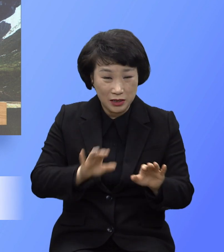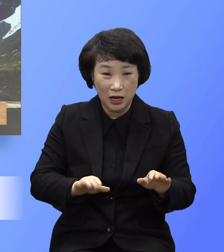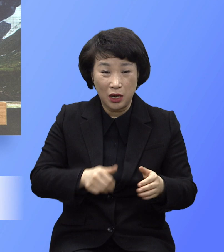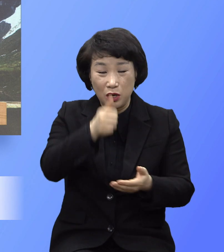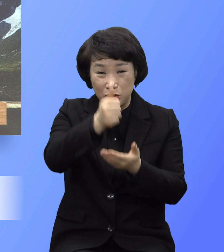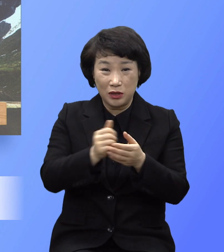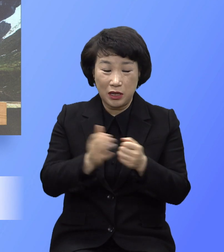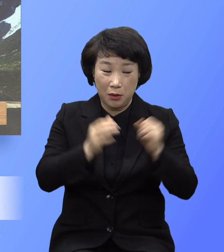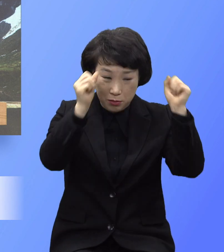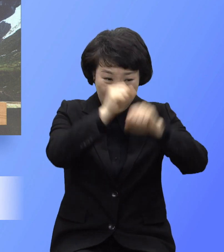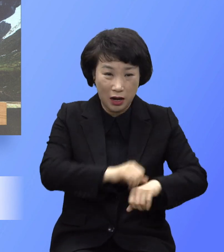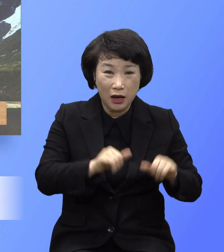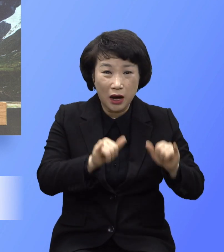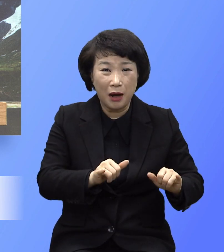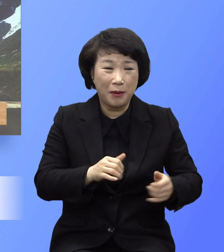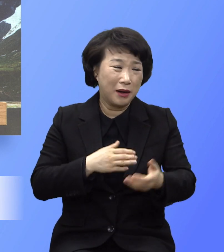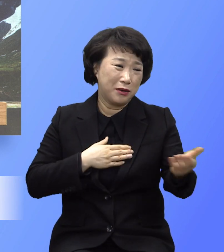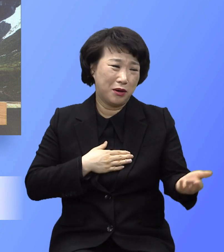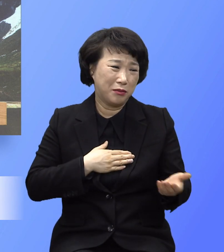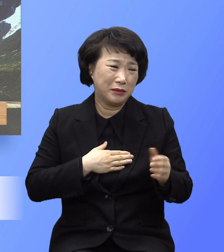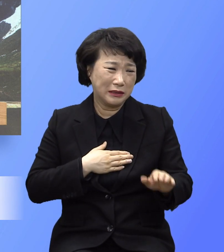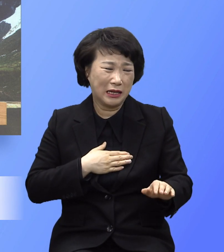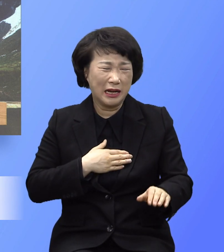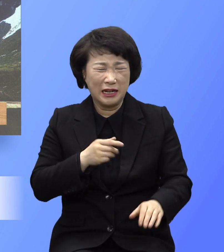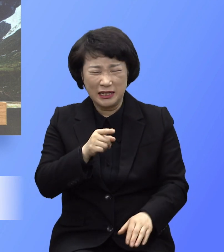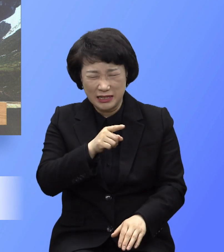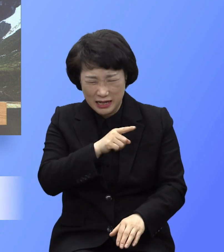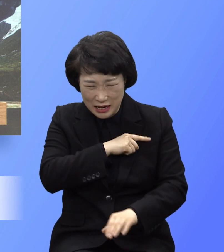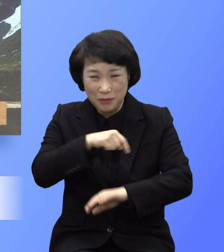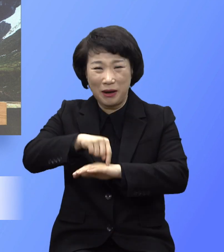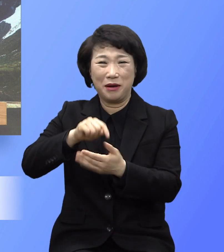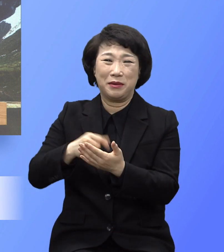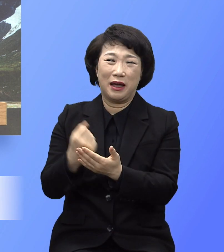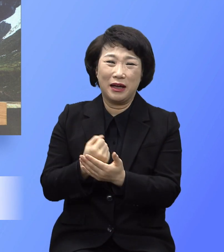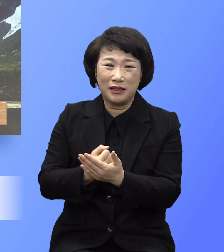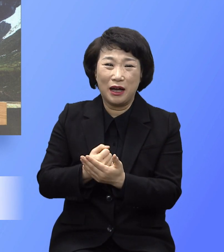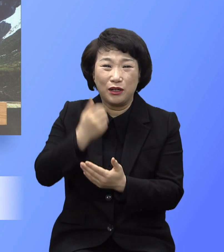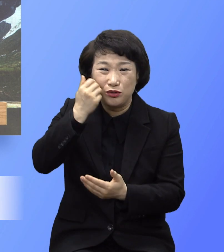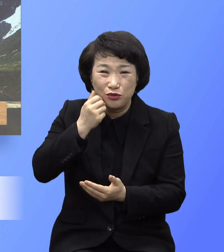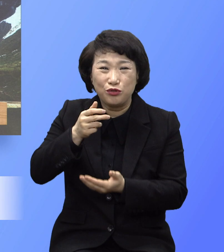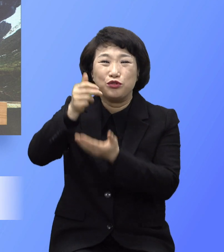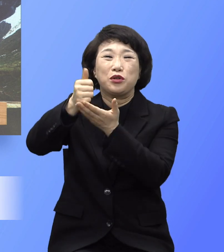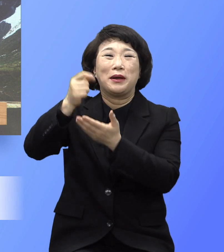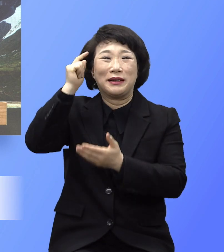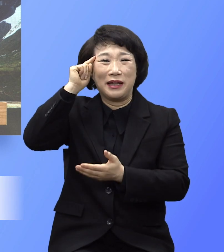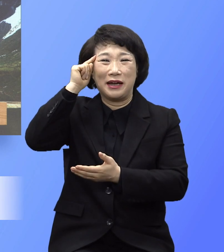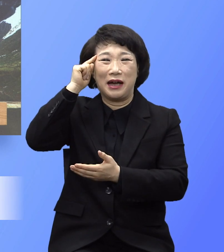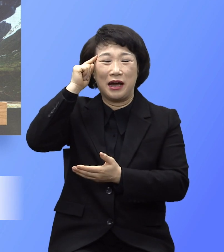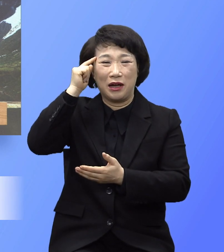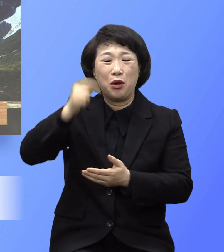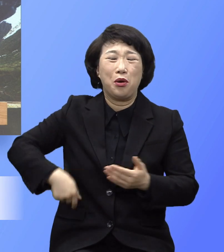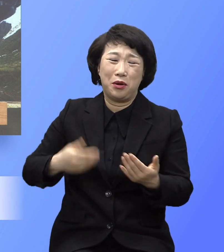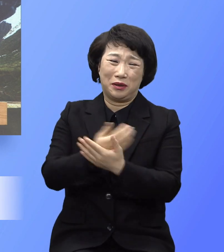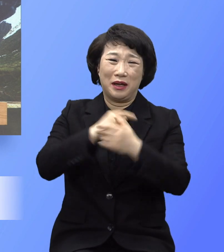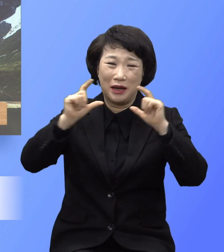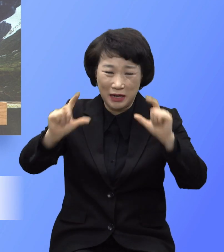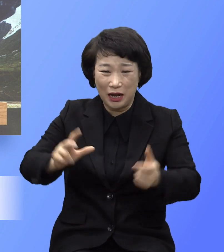죄로 멸망할까 봐 가장 애타시는 주님의 정신이요,